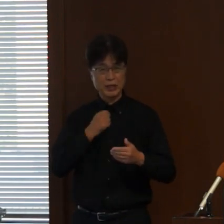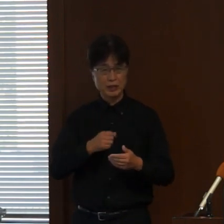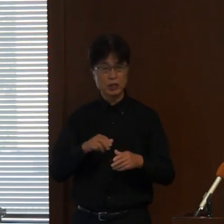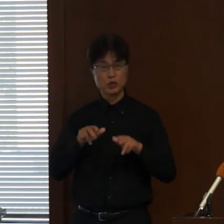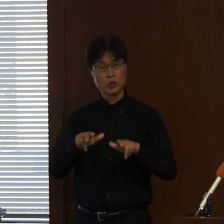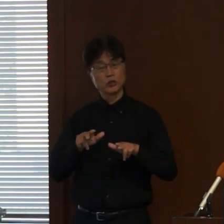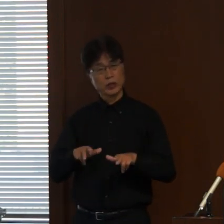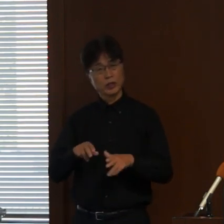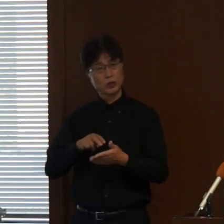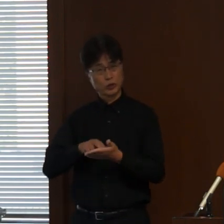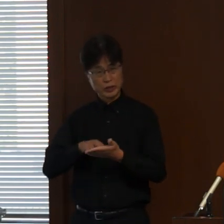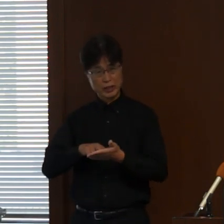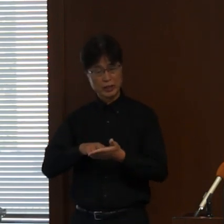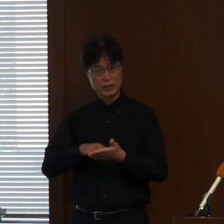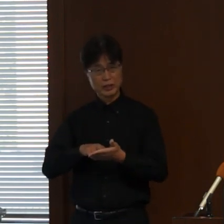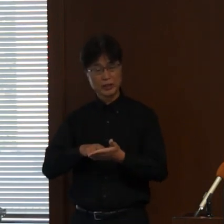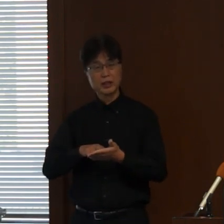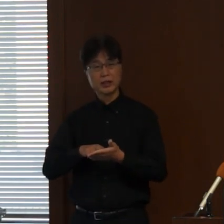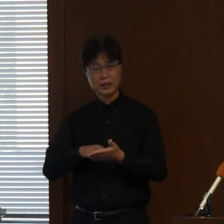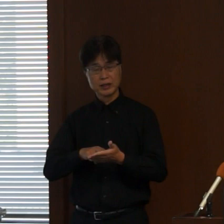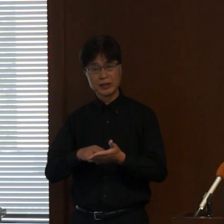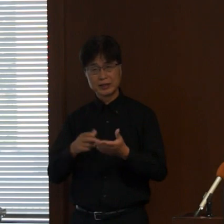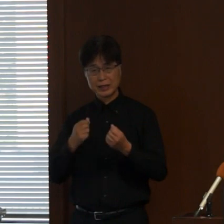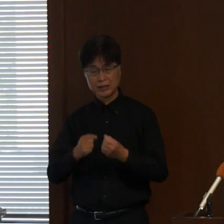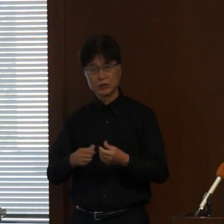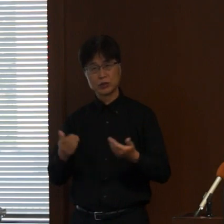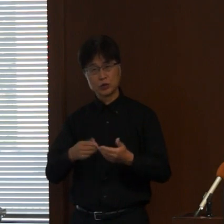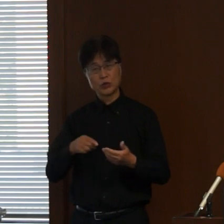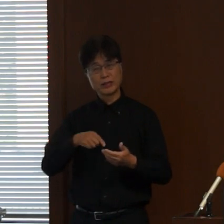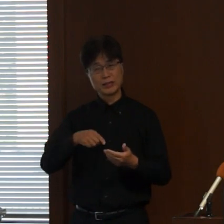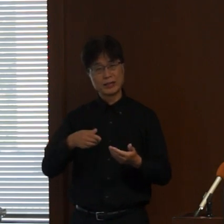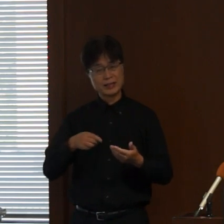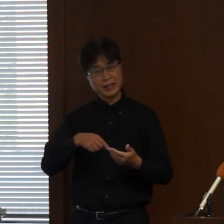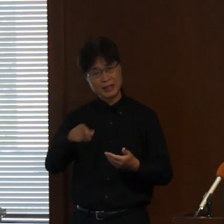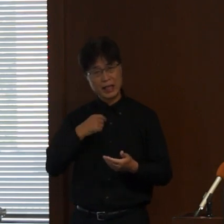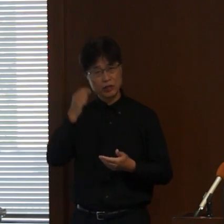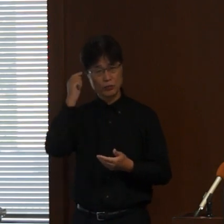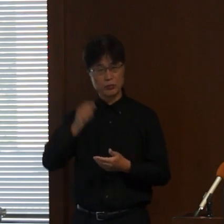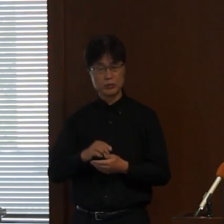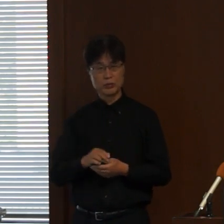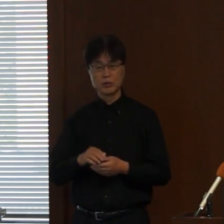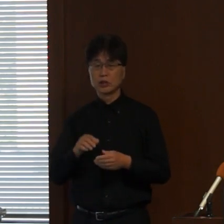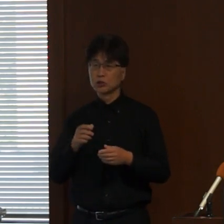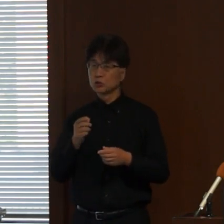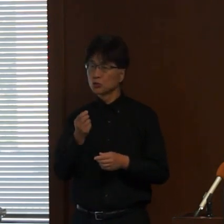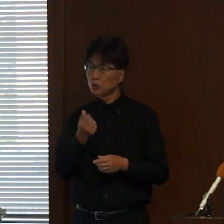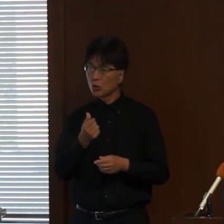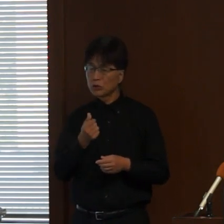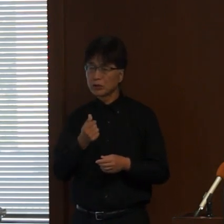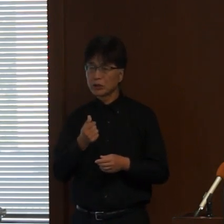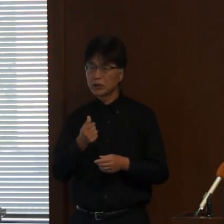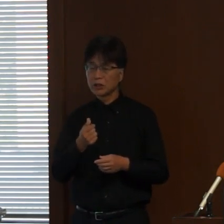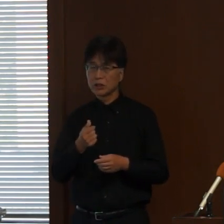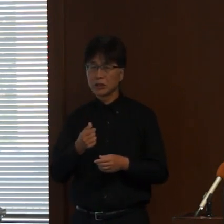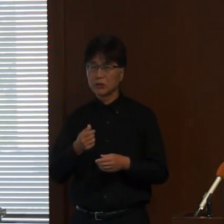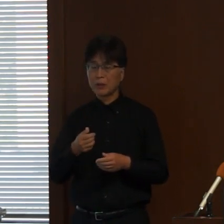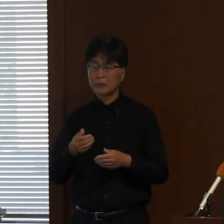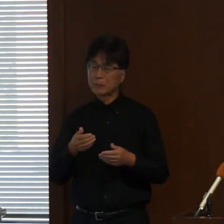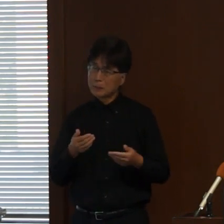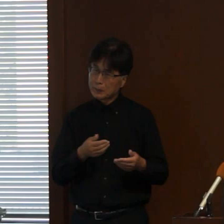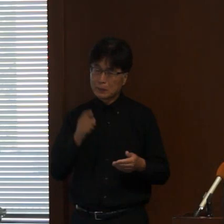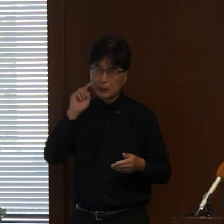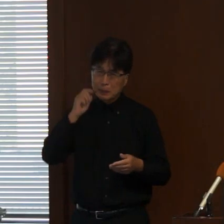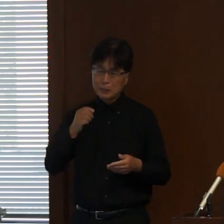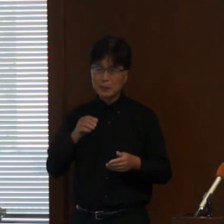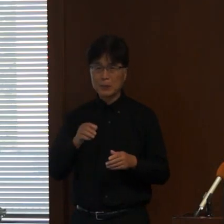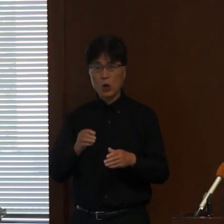ての、役目を果たしていきたいと思うので、多少この試行錯誤的な行政展開になら